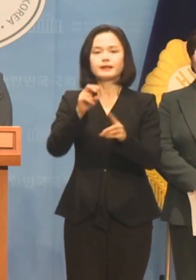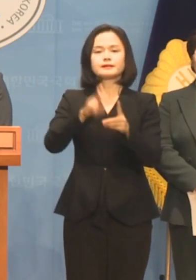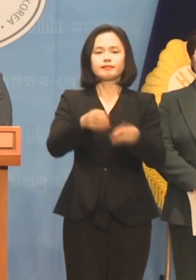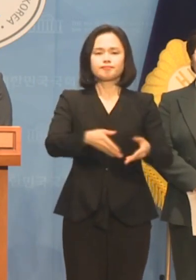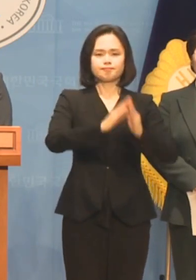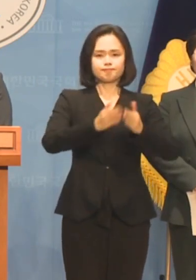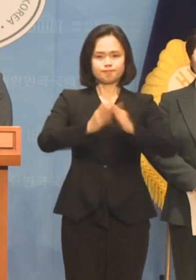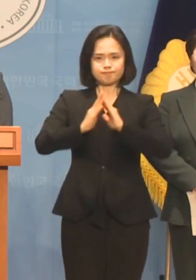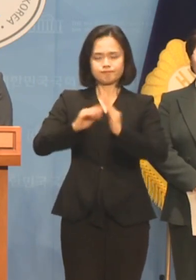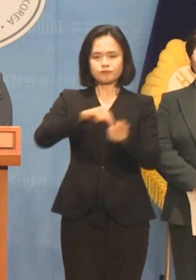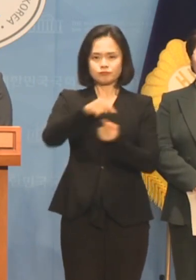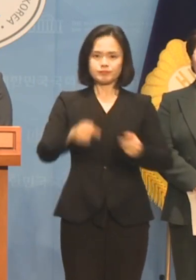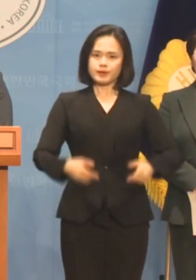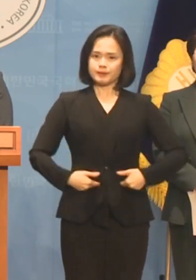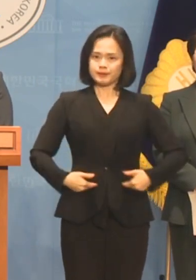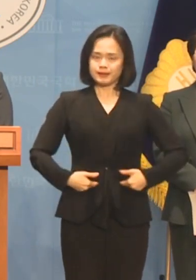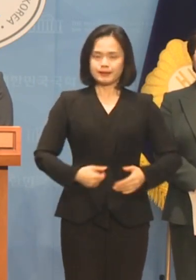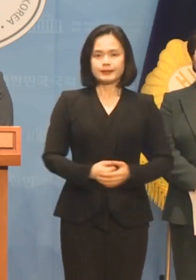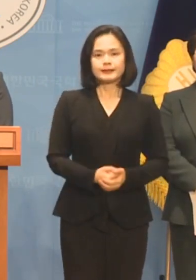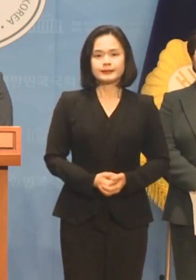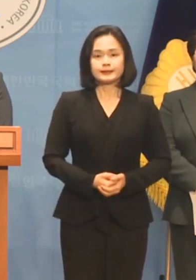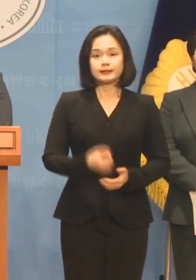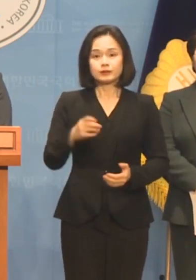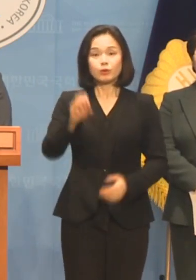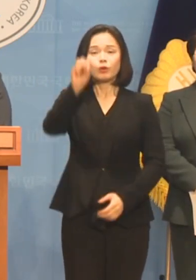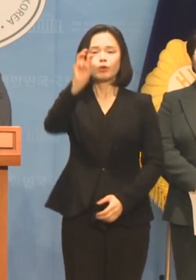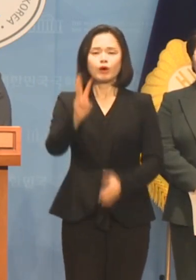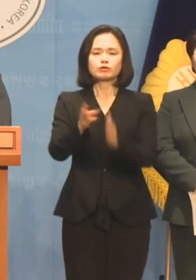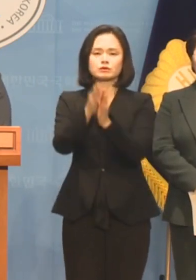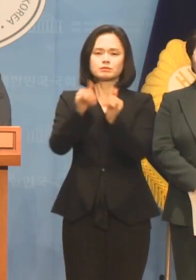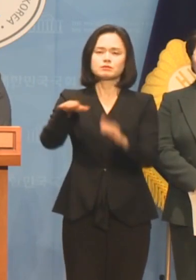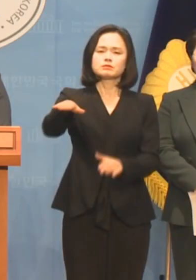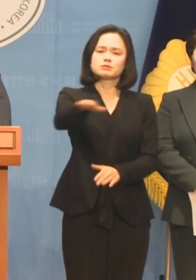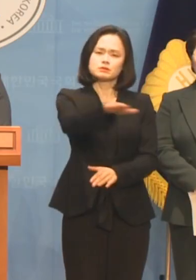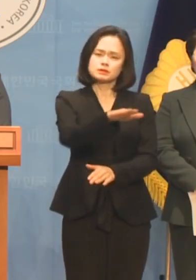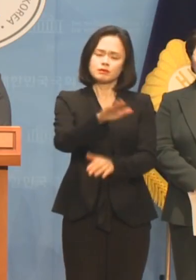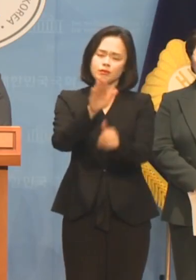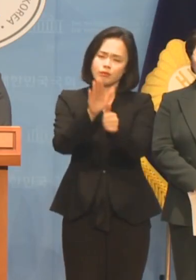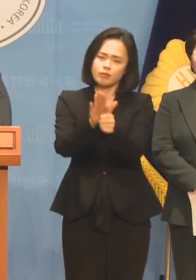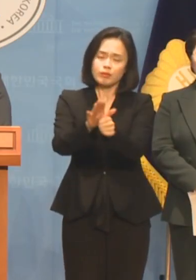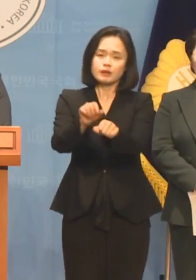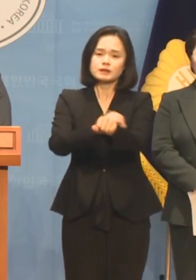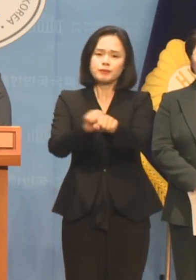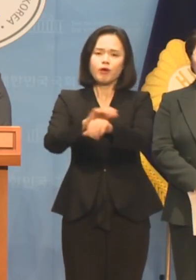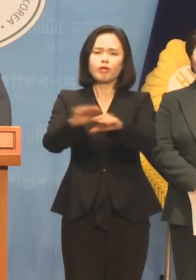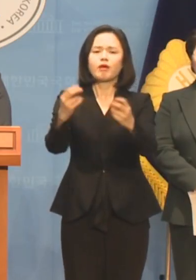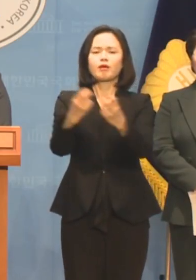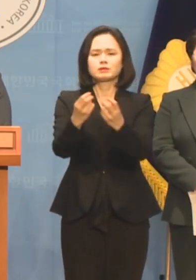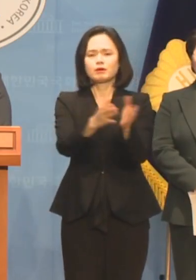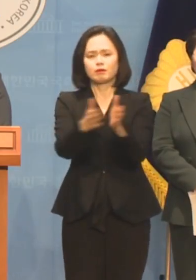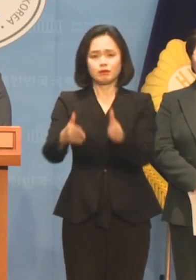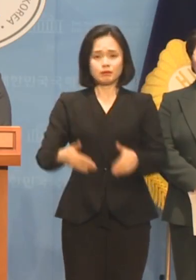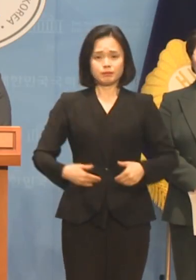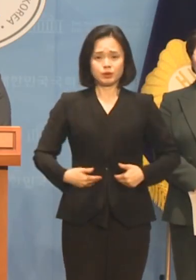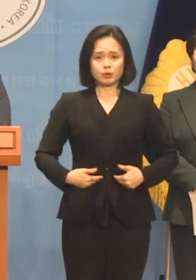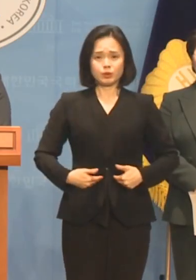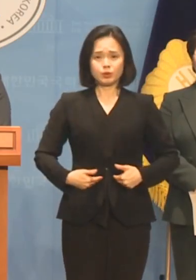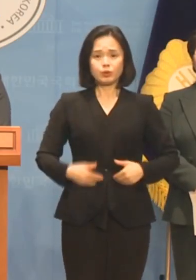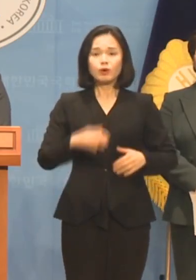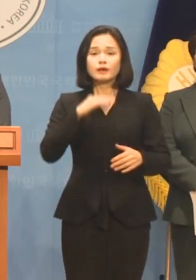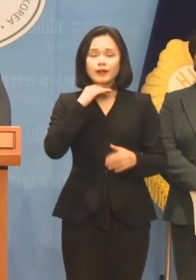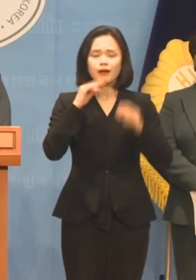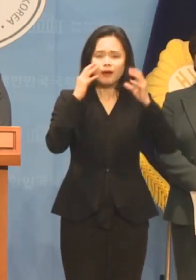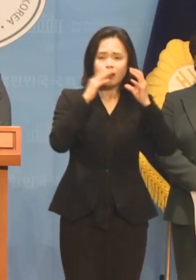합니다. 특히 광주 시민들을 위한 특별 대책을 마련해야 하며 유아에서 고등학생까지 마음